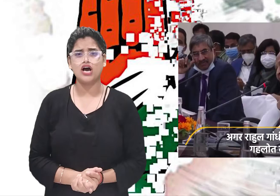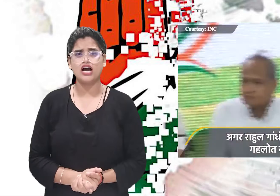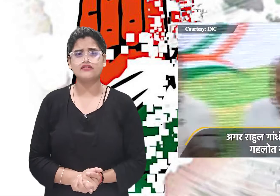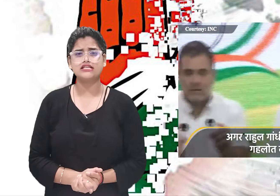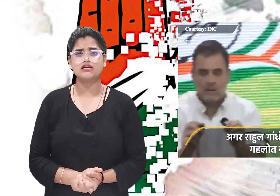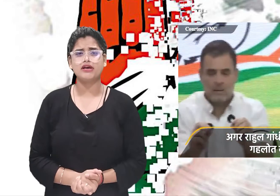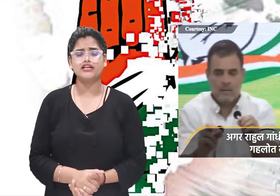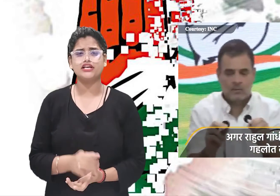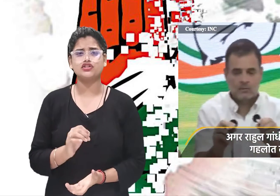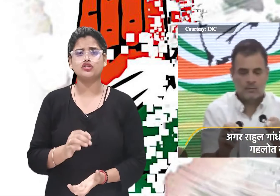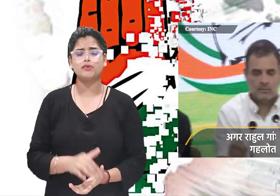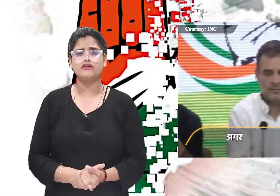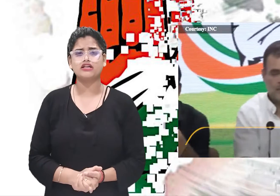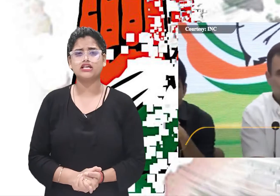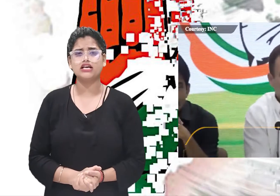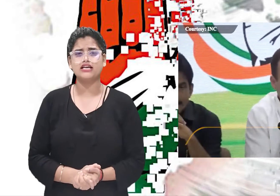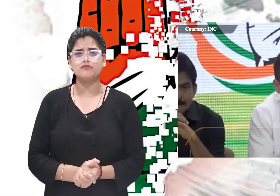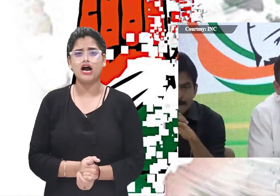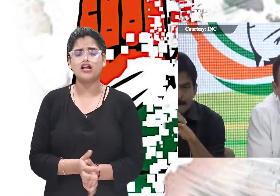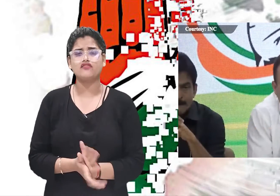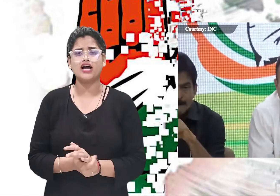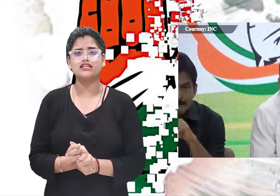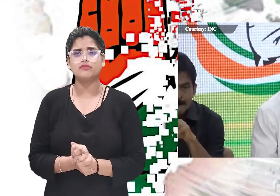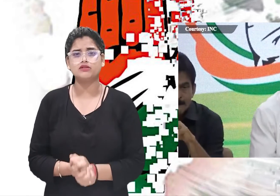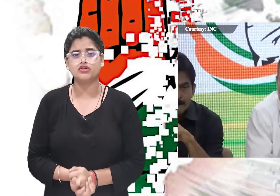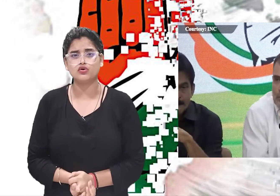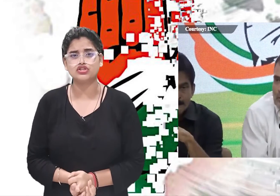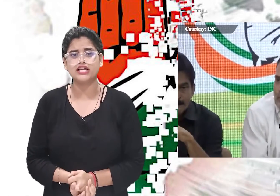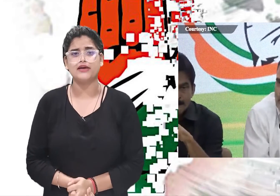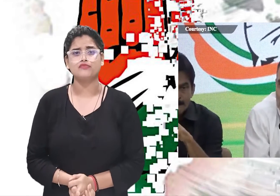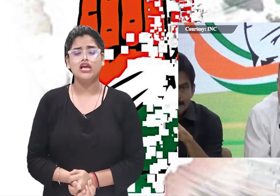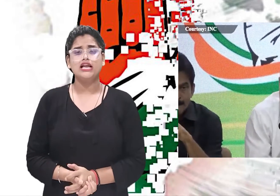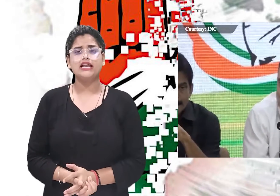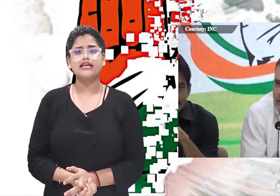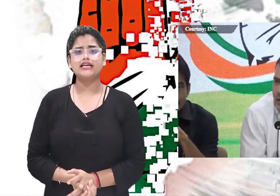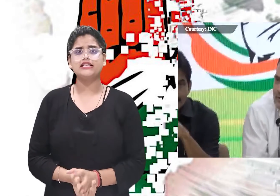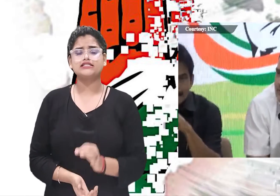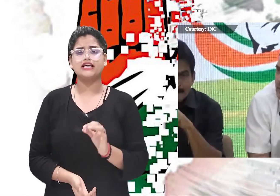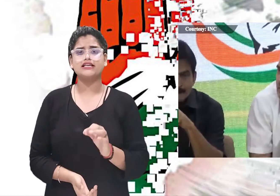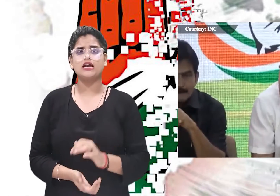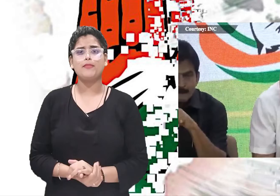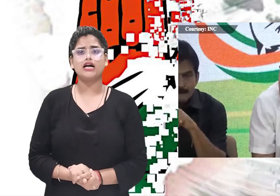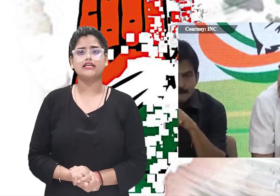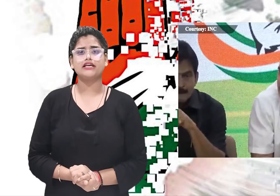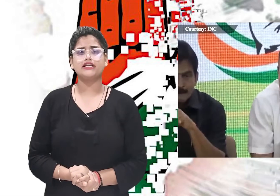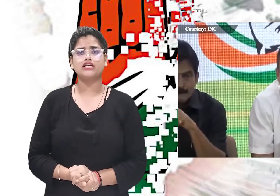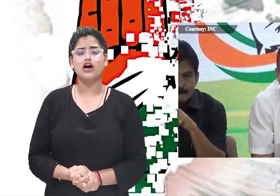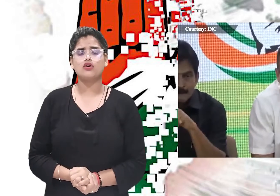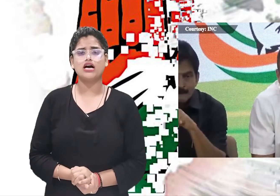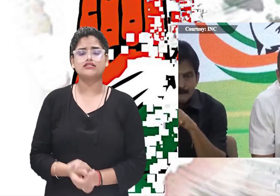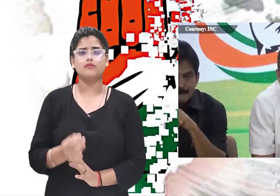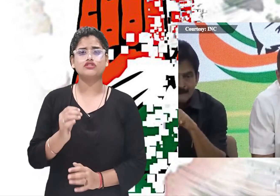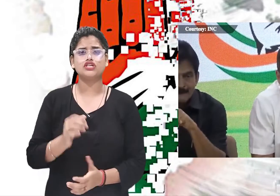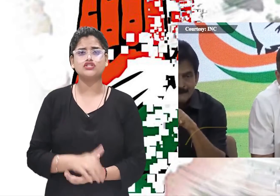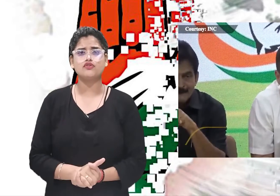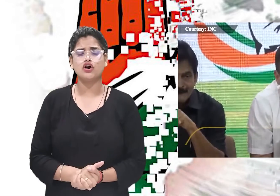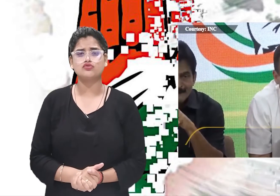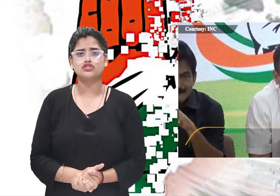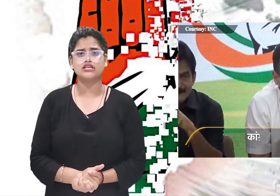चुनाव के समय नेतृत्व परिवर्तन कई बार फायदेमंद भी होती है लेकिन इसके लिए पार्टी के नेताओं का समस्त और उसकी